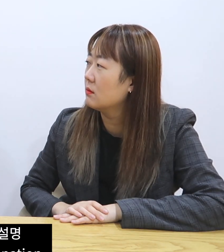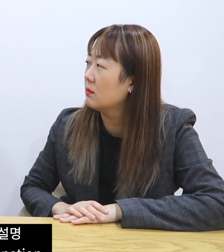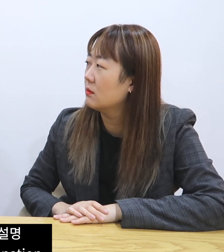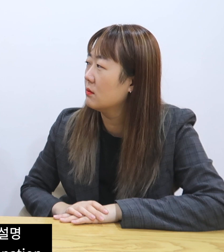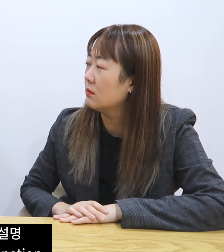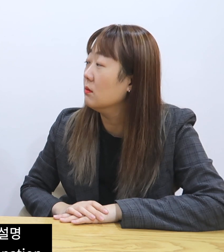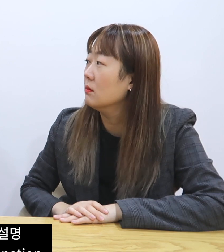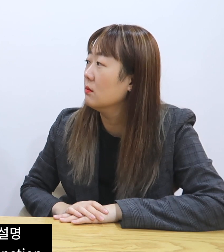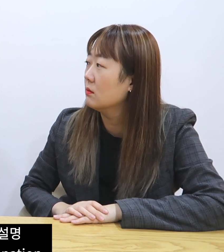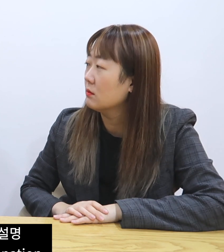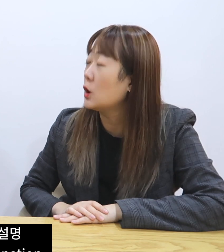둥둥한